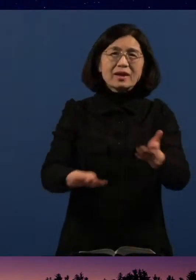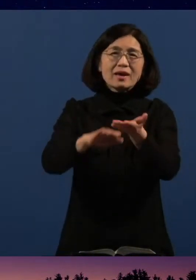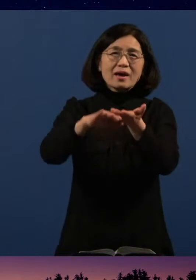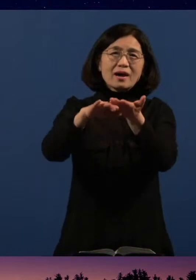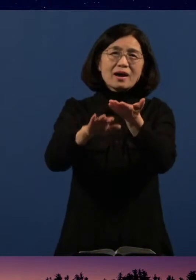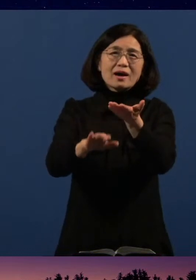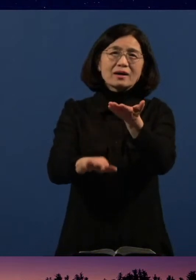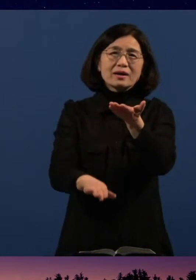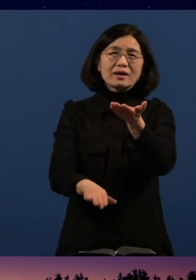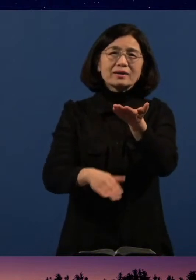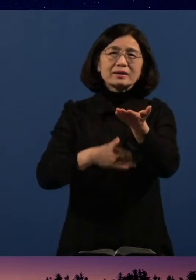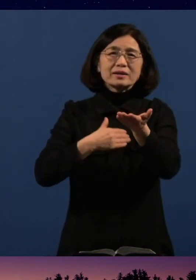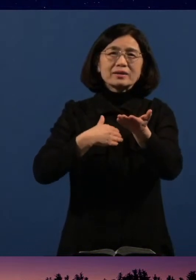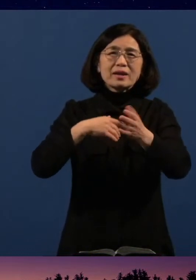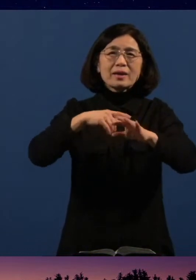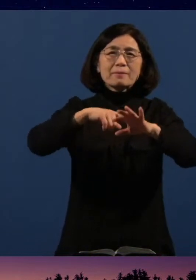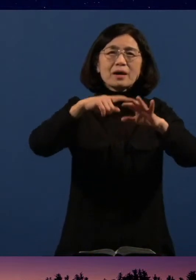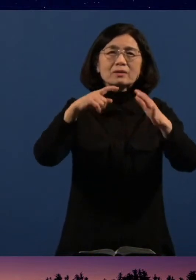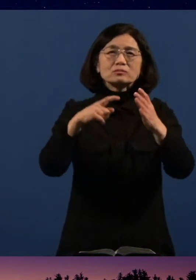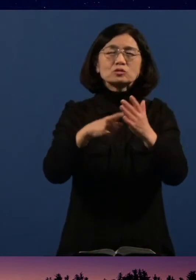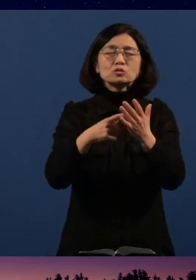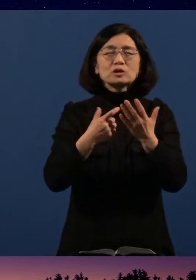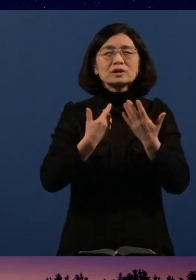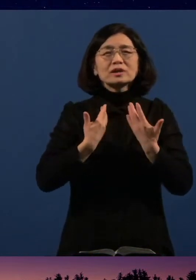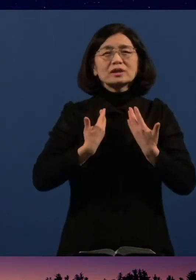날개 아래서 내